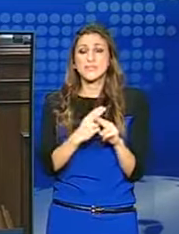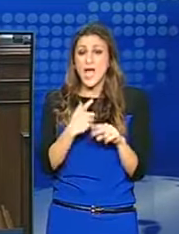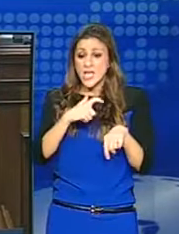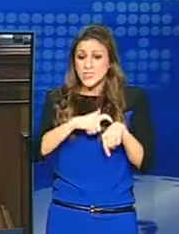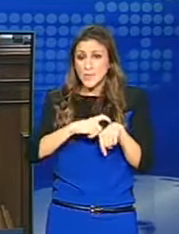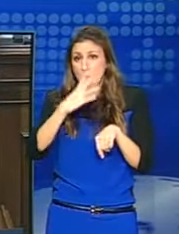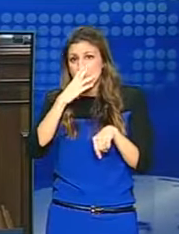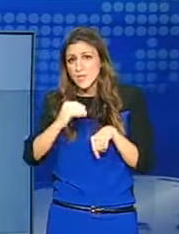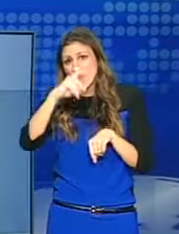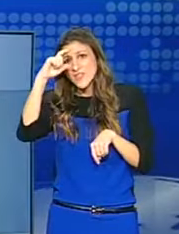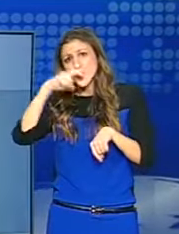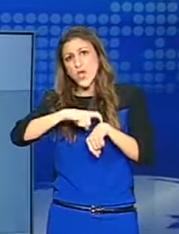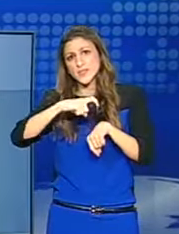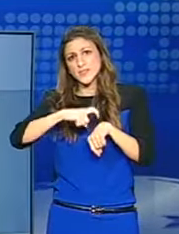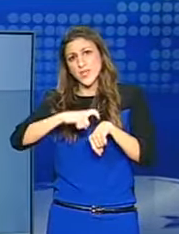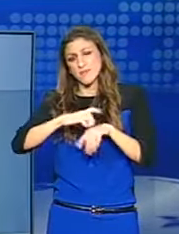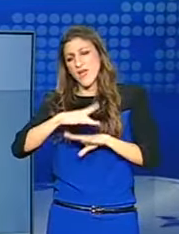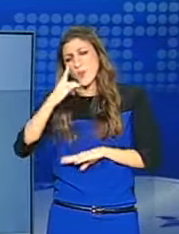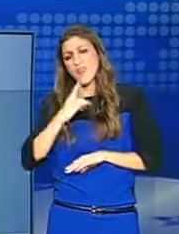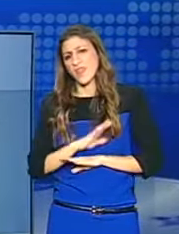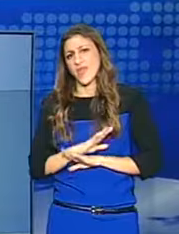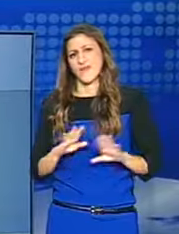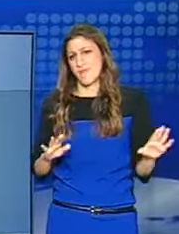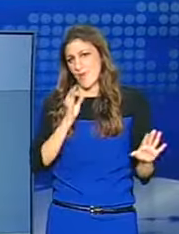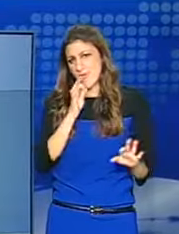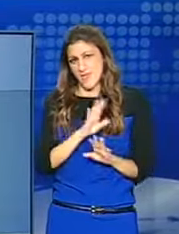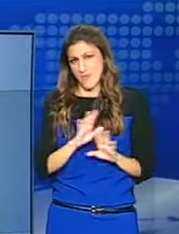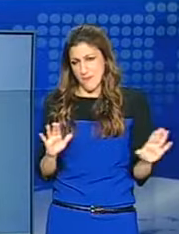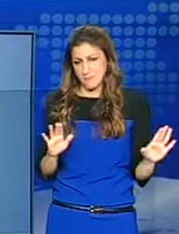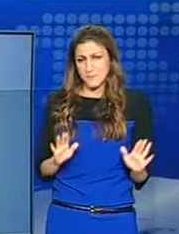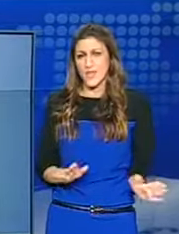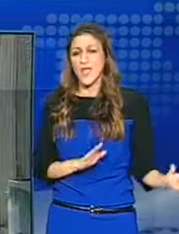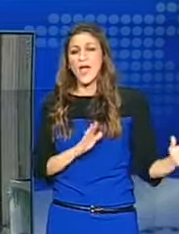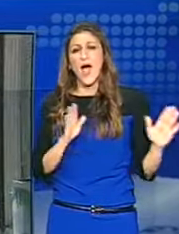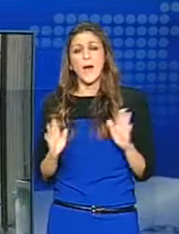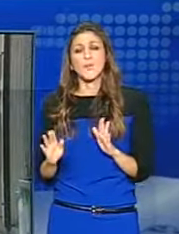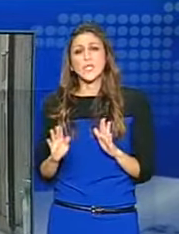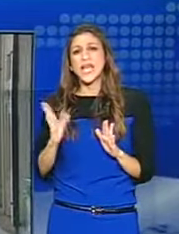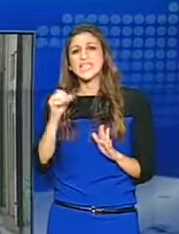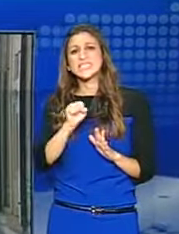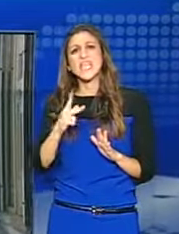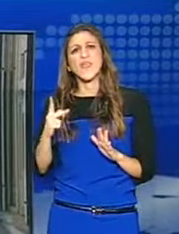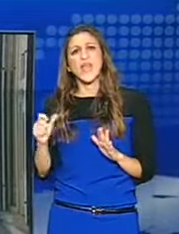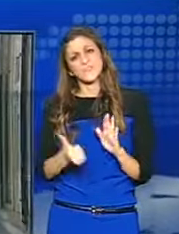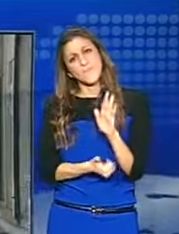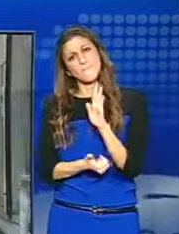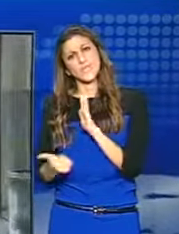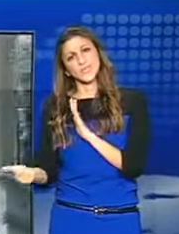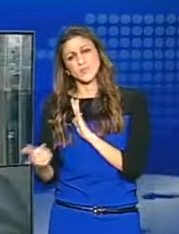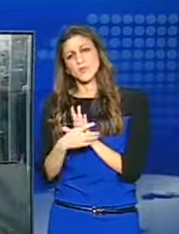λίστα ard αυτό είναι θλιβερό και παράδοξο αναφέρεται σε ανακοίνωση του κόμματος την ίδια ώρα ο κώστας σκανδαλίδης ανακοίνωσε την επιστροφή του στο